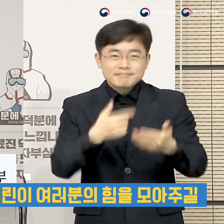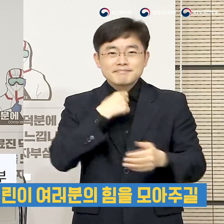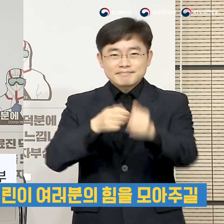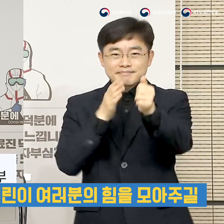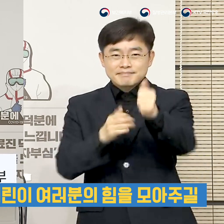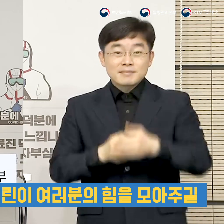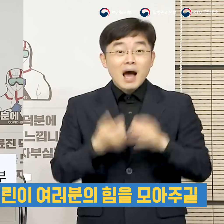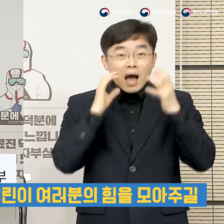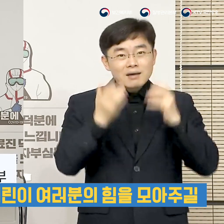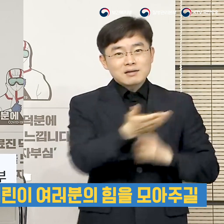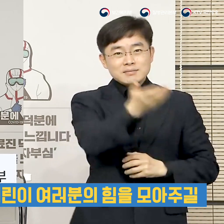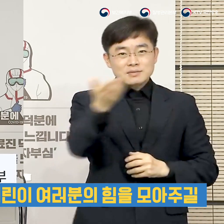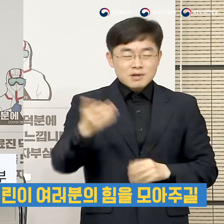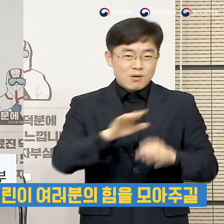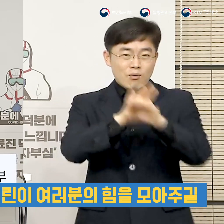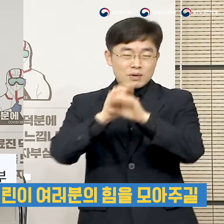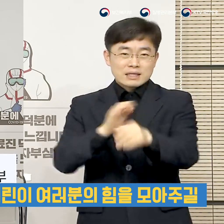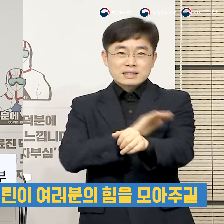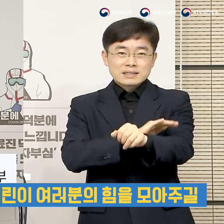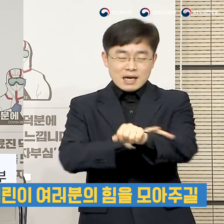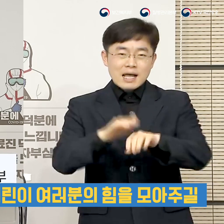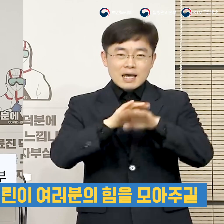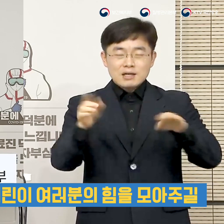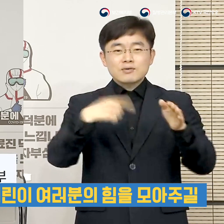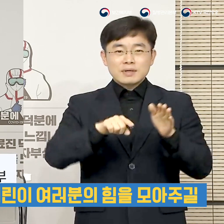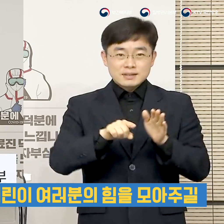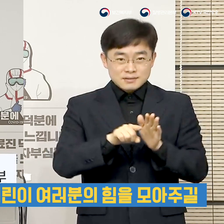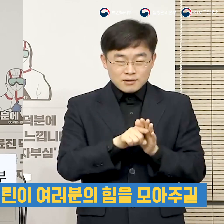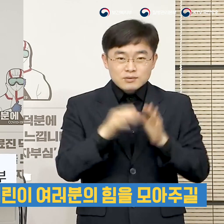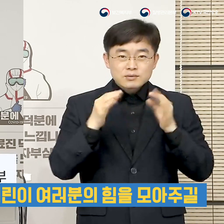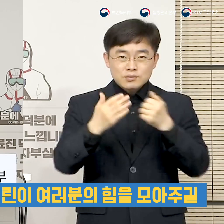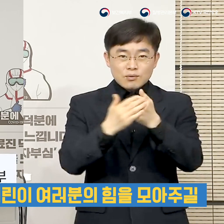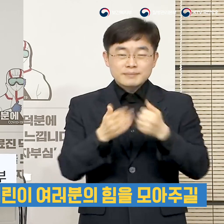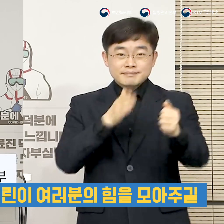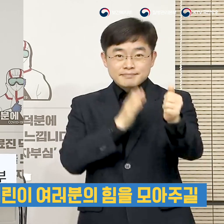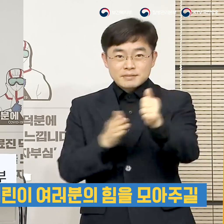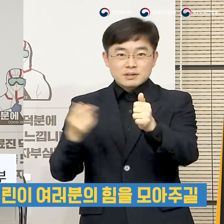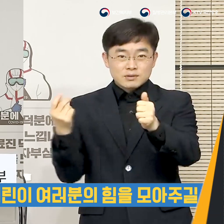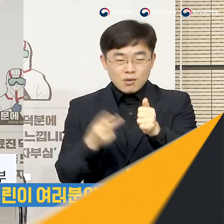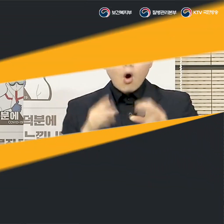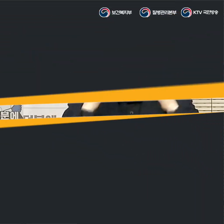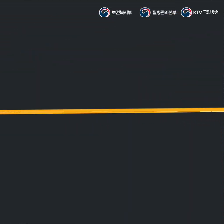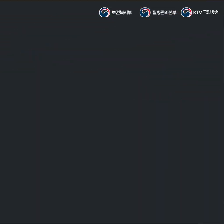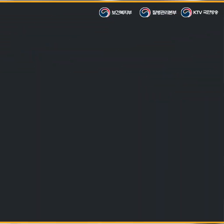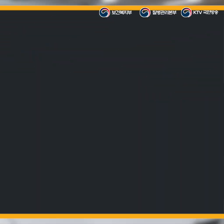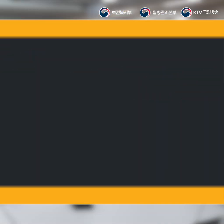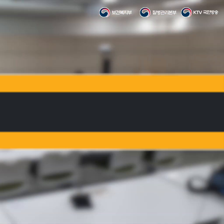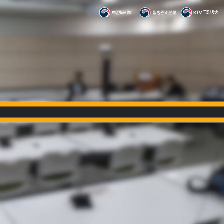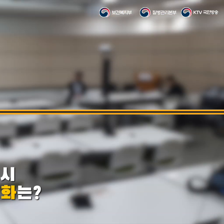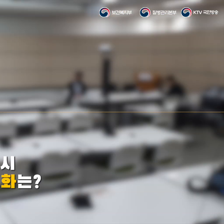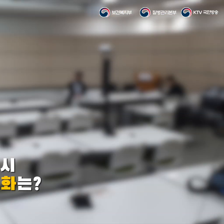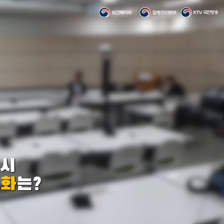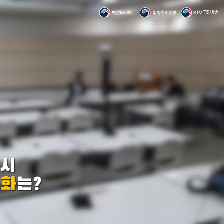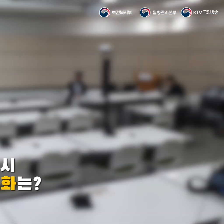이겨내는데 힘을 모아서 함께 안전한 어린이날을 보낼 수 있게 도와주시기 바랍니다.